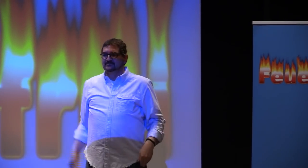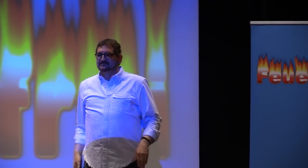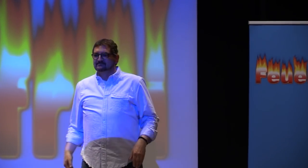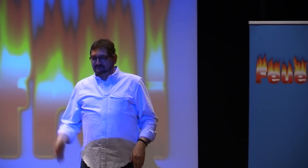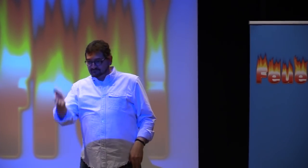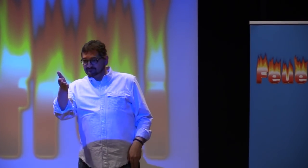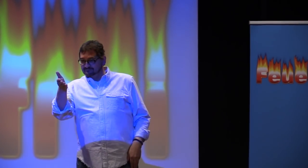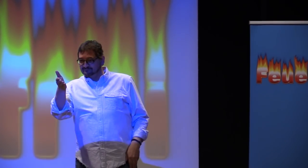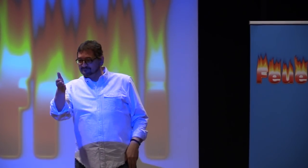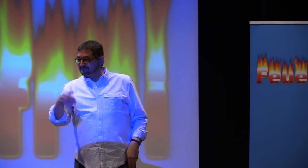der jungen Generation.